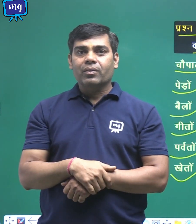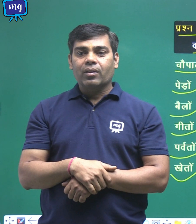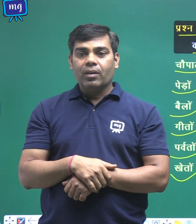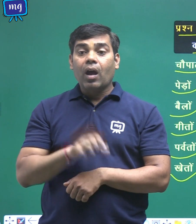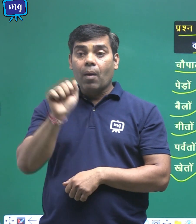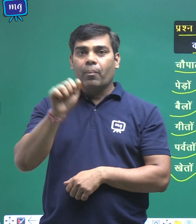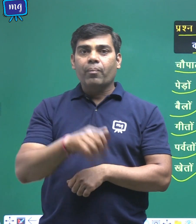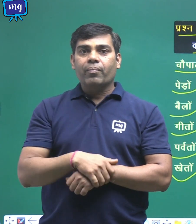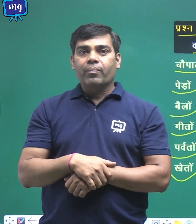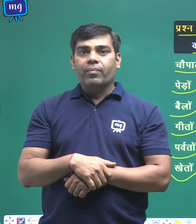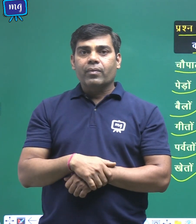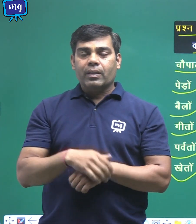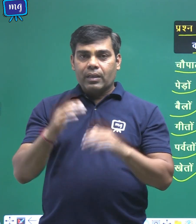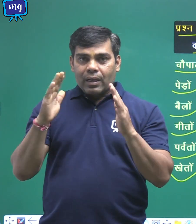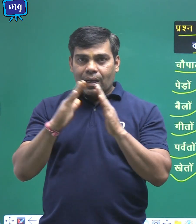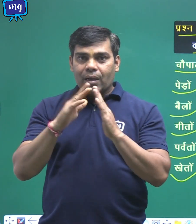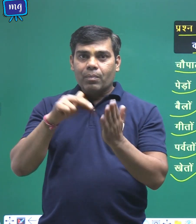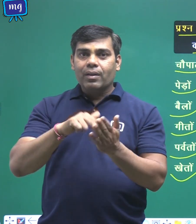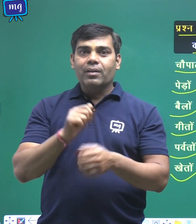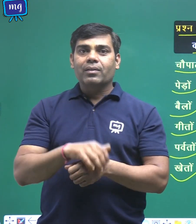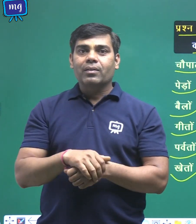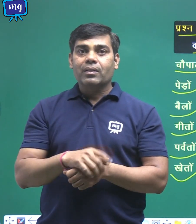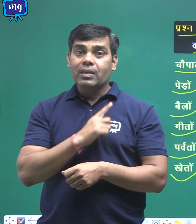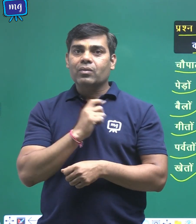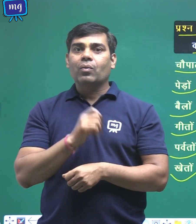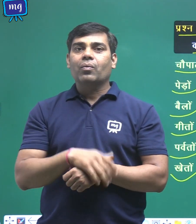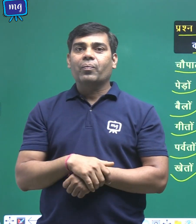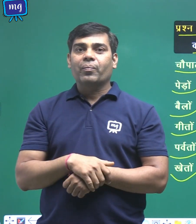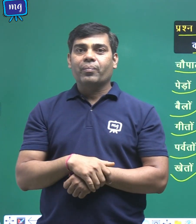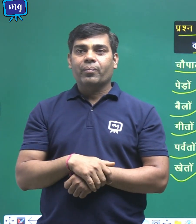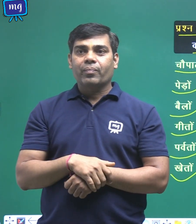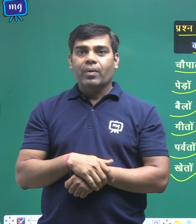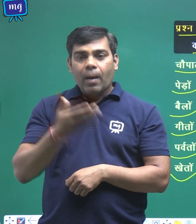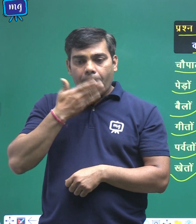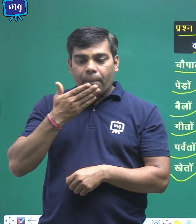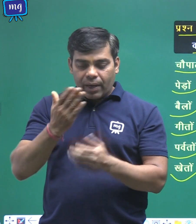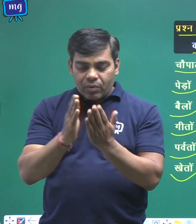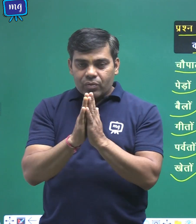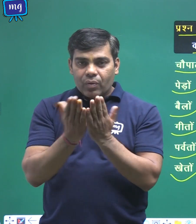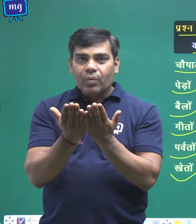आप घर पर इसको पढ़ें,